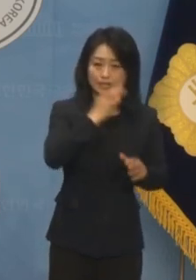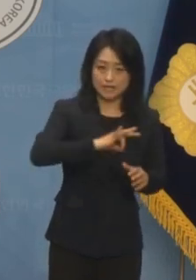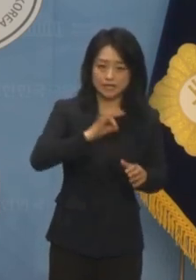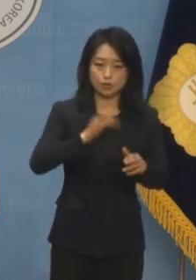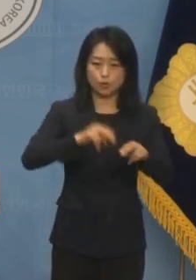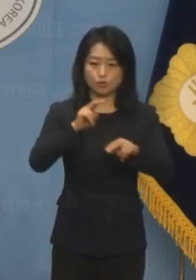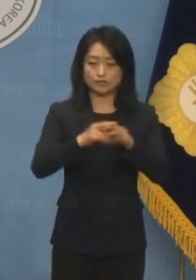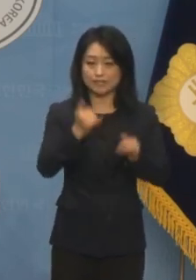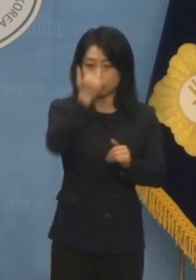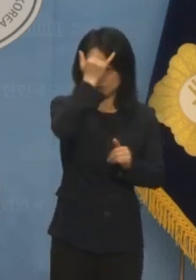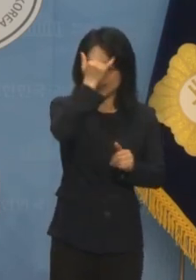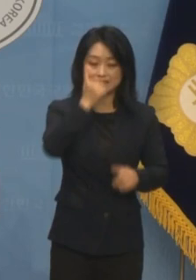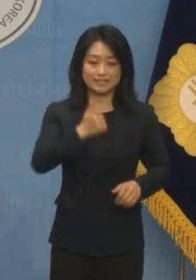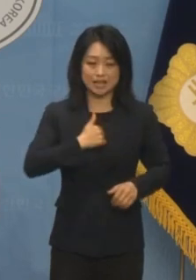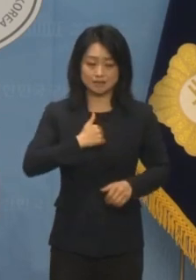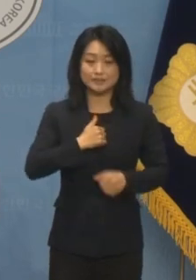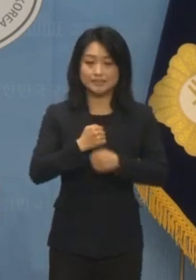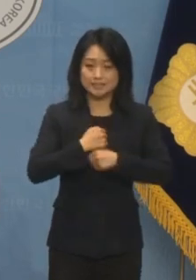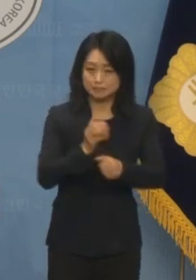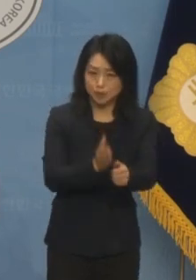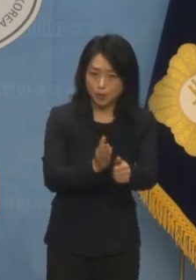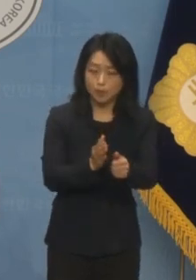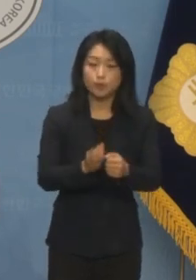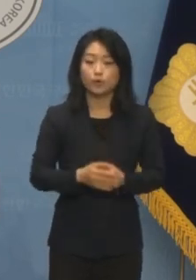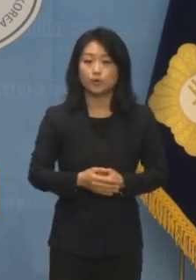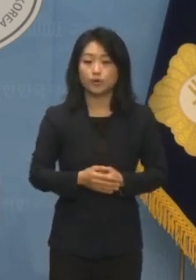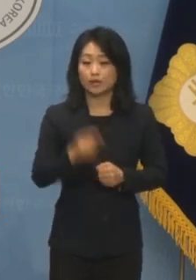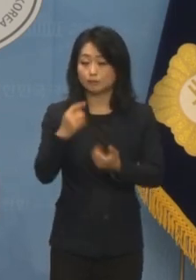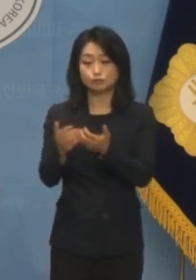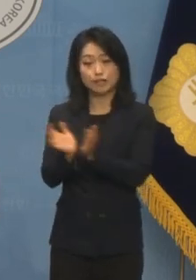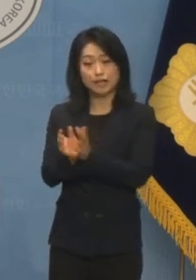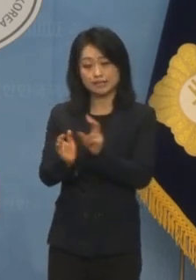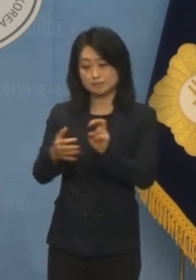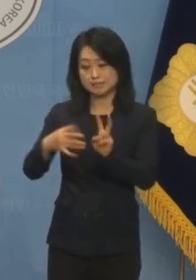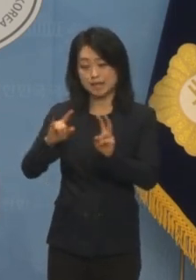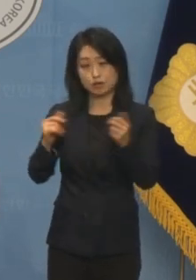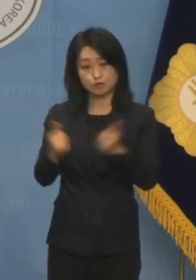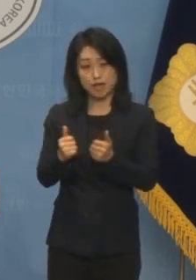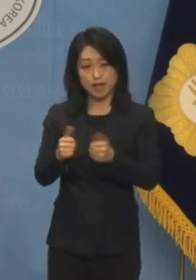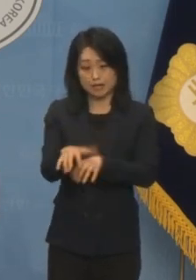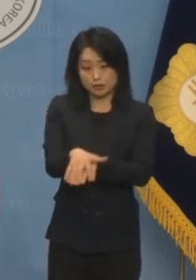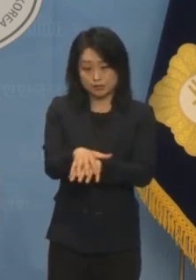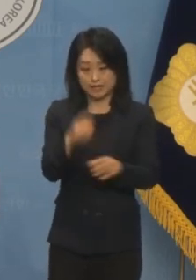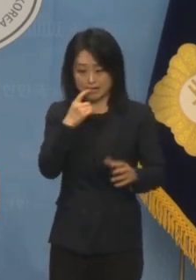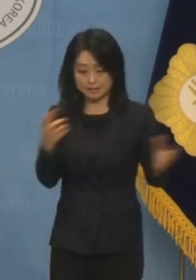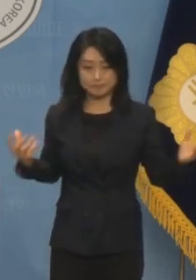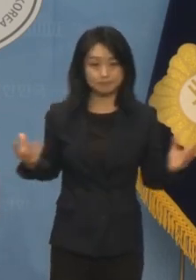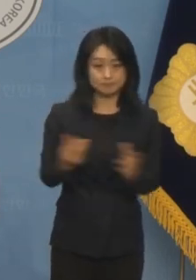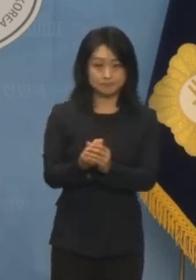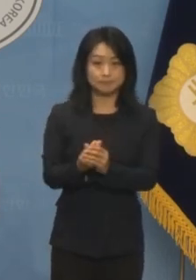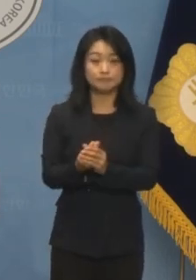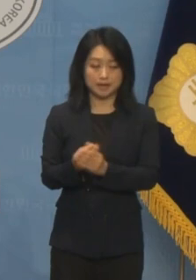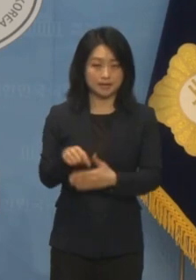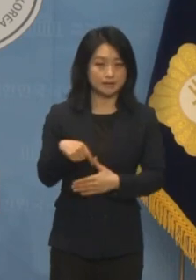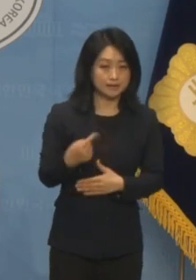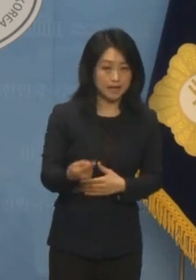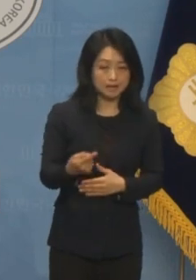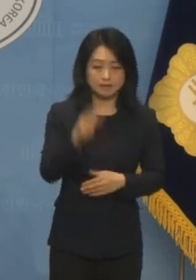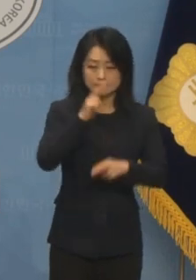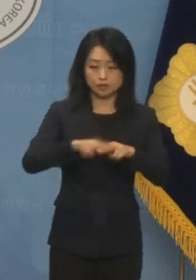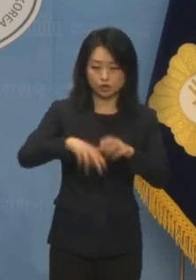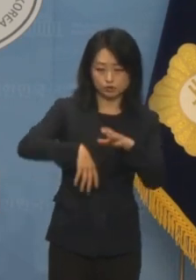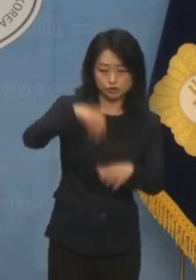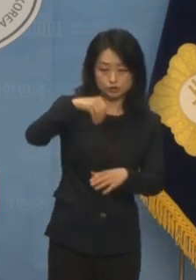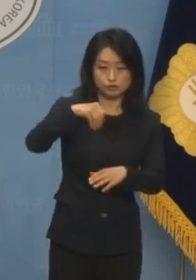그리고 자긍심입니다. 더불어민주당은 22대 국회 원구성을 국회법에 따라 마무리하고 석유 시추